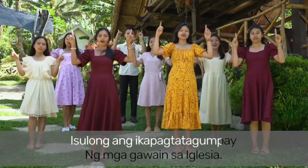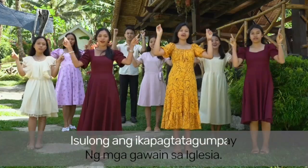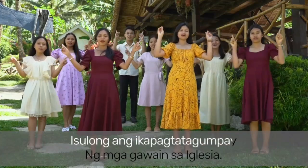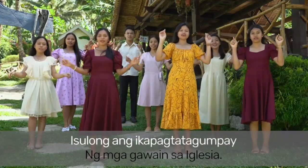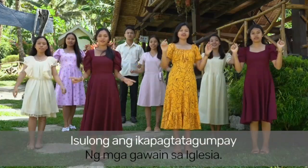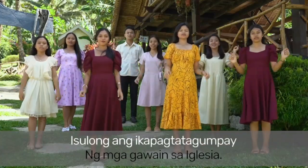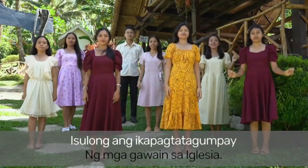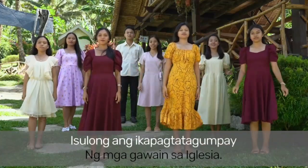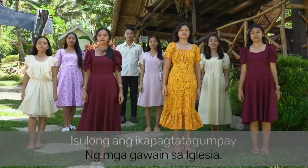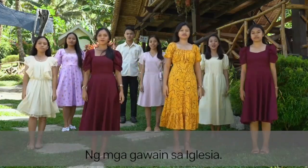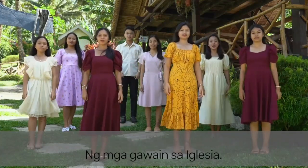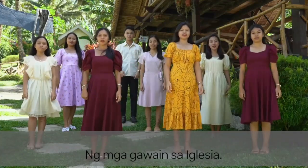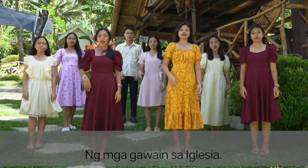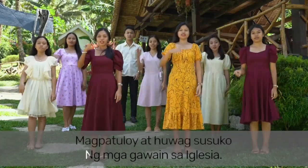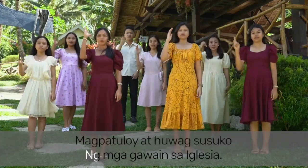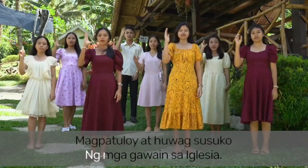ikapagtatagumpay ng mga